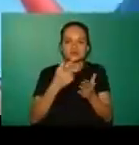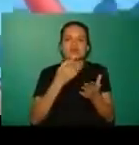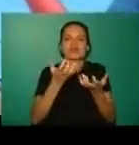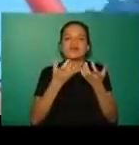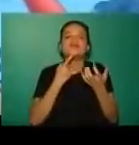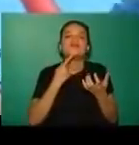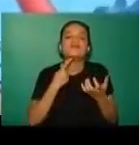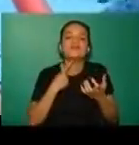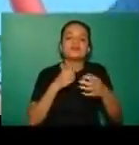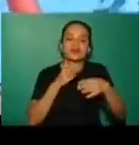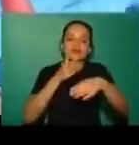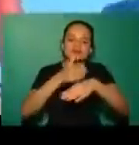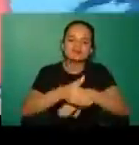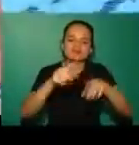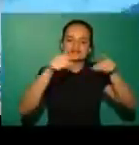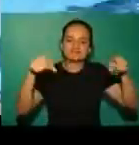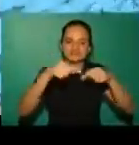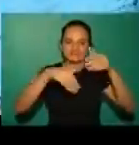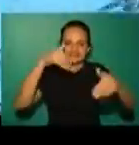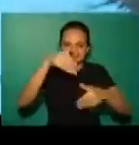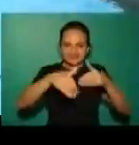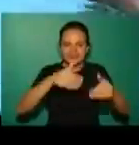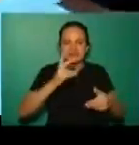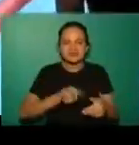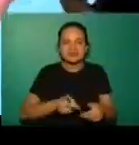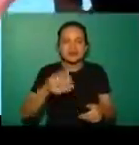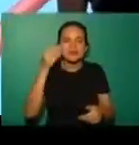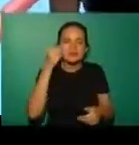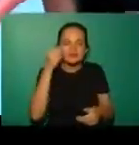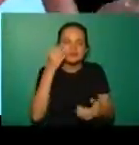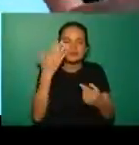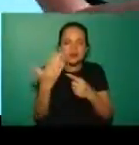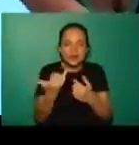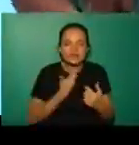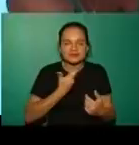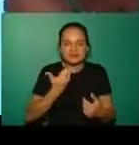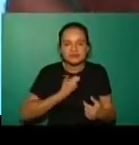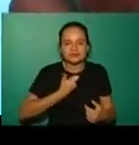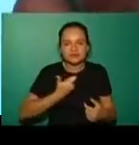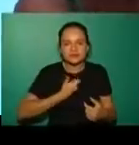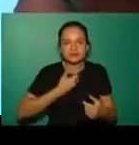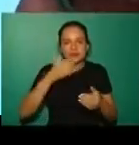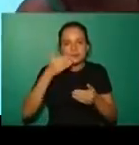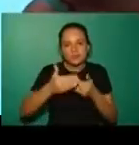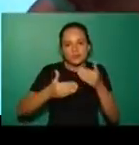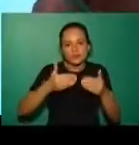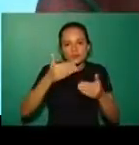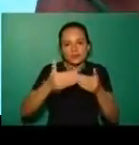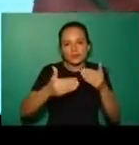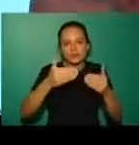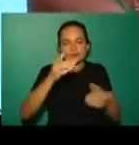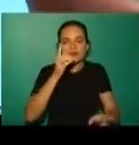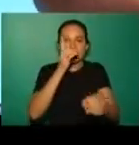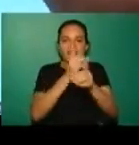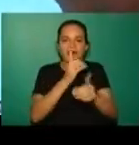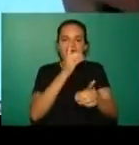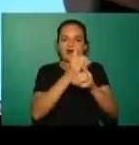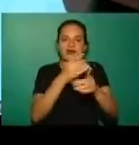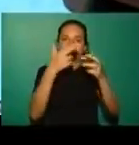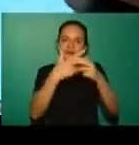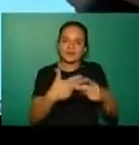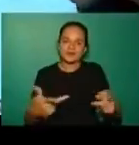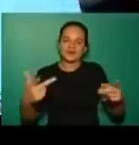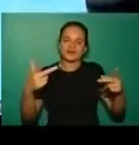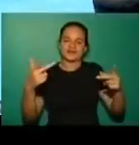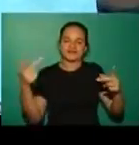Então isso facilita, porque eles vão tentando de alguma maneira me dizer isso e aos poucos a gente vai descobrindo o que eles estão